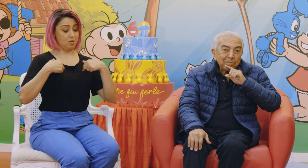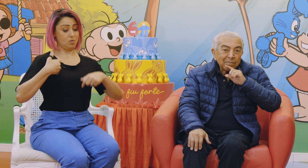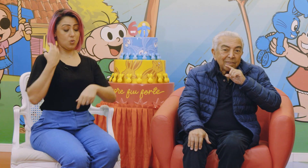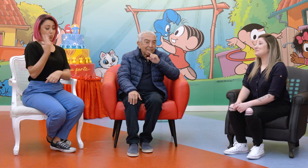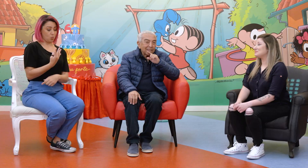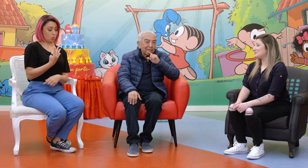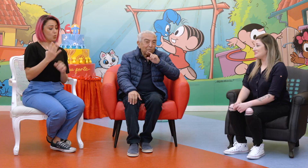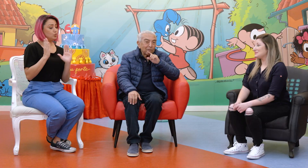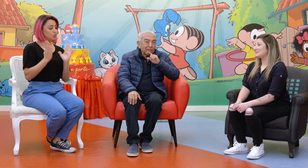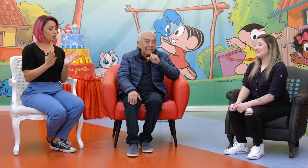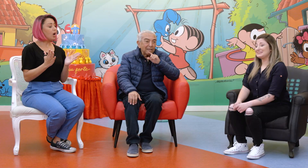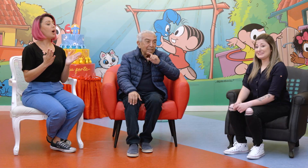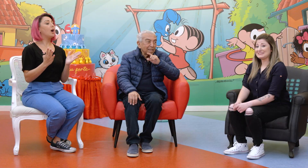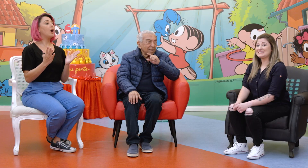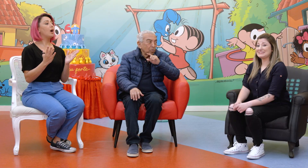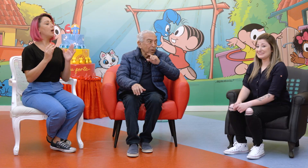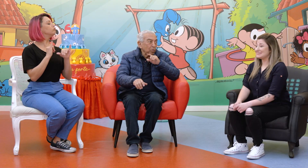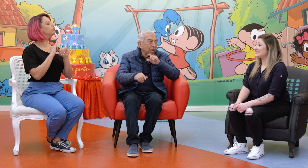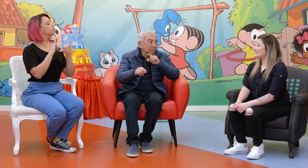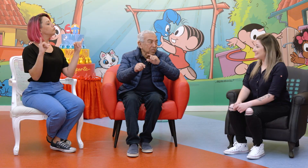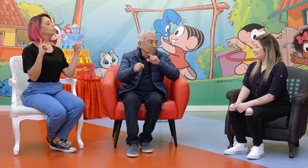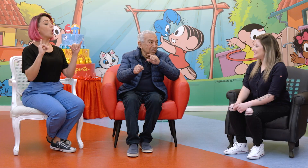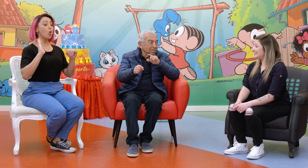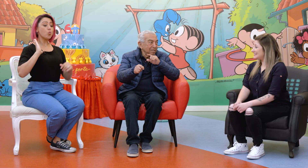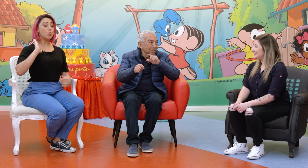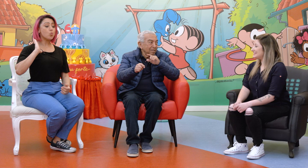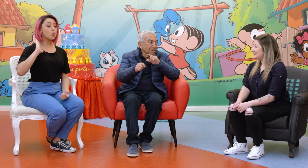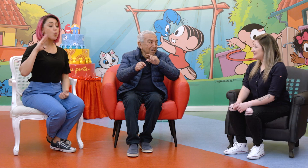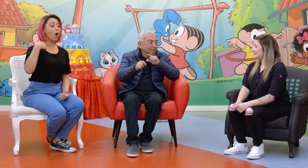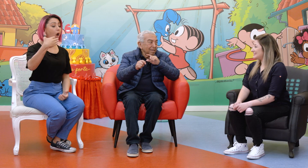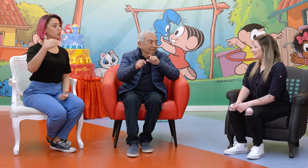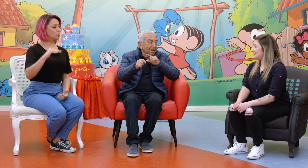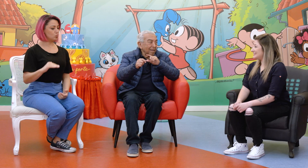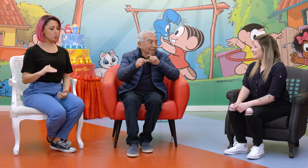que eu queria, quando crescesse,